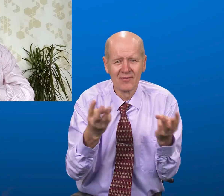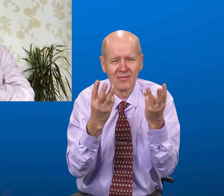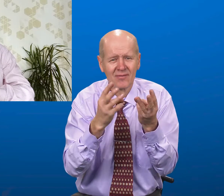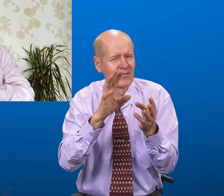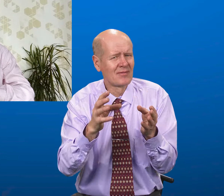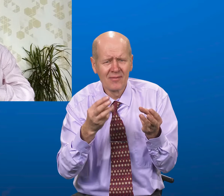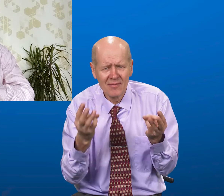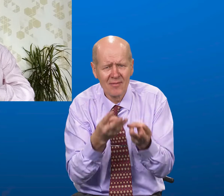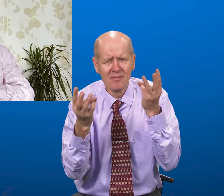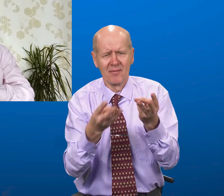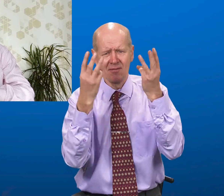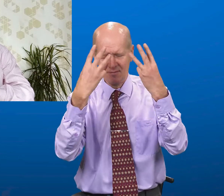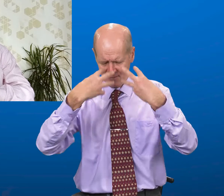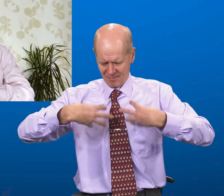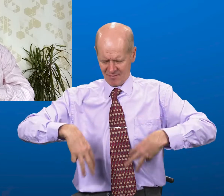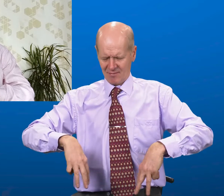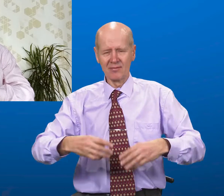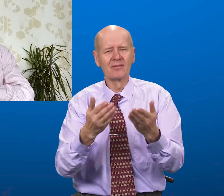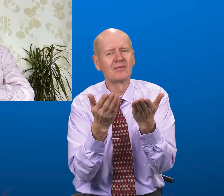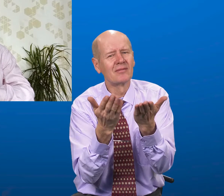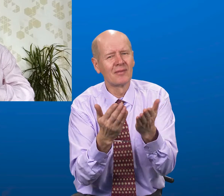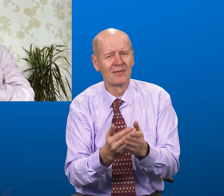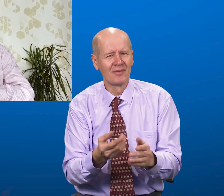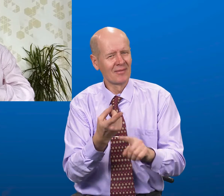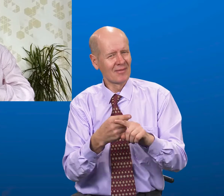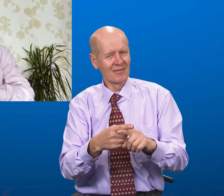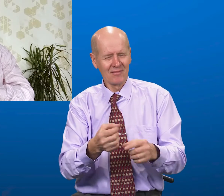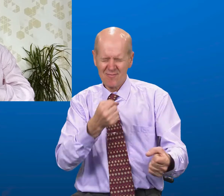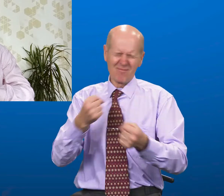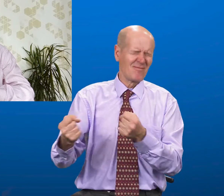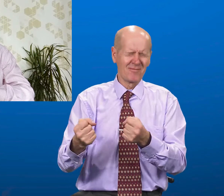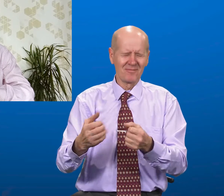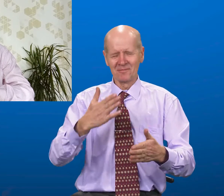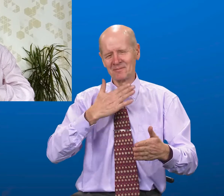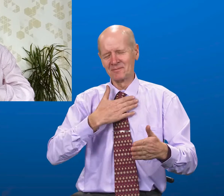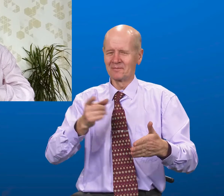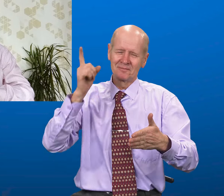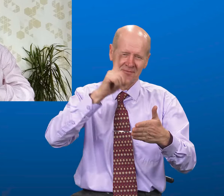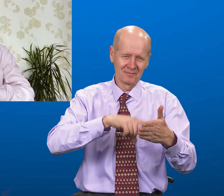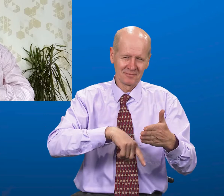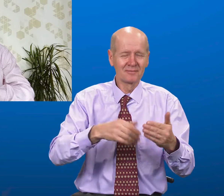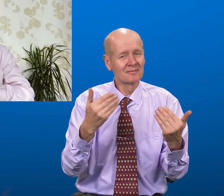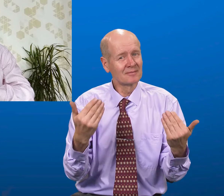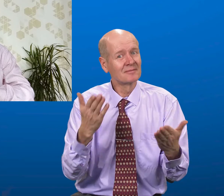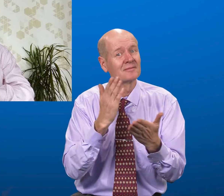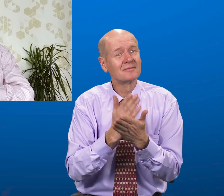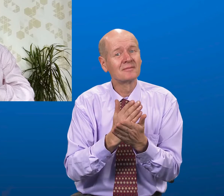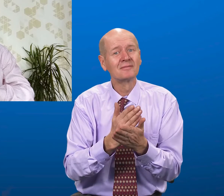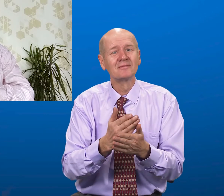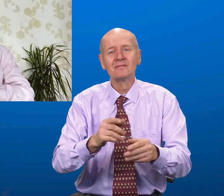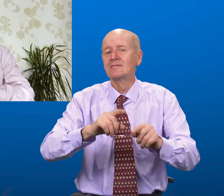тебя?» Это обетование укрепляло мою веру в то время. И сейчас я также